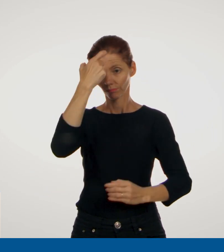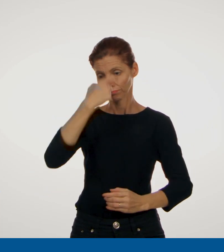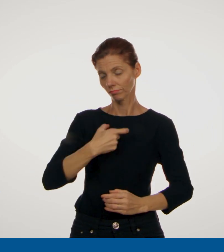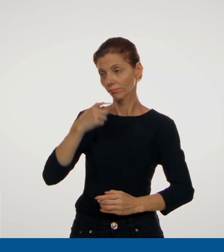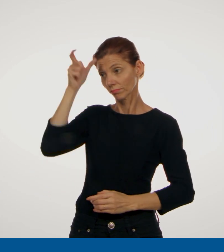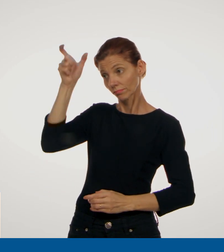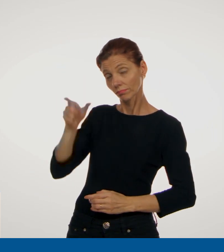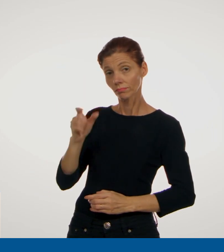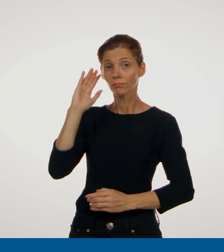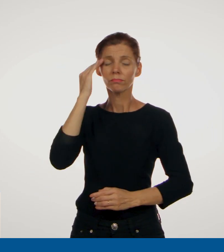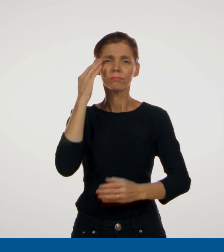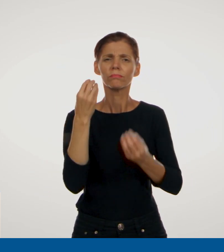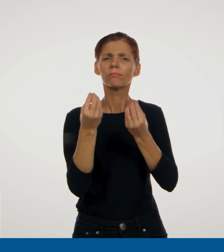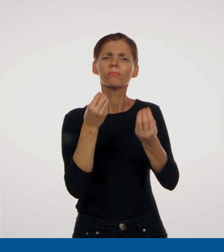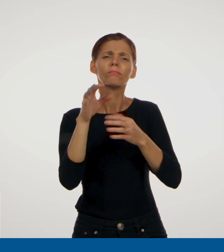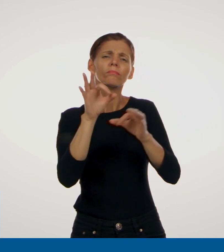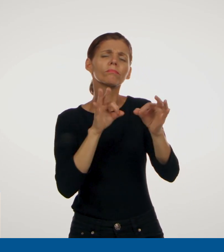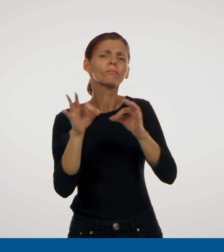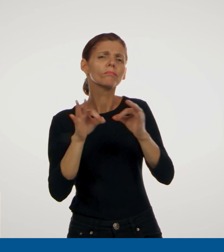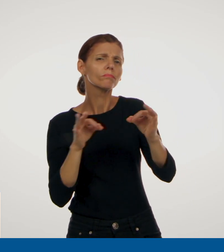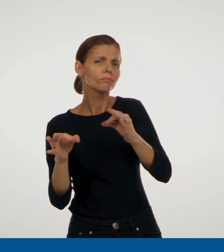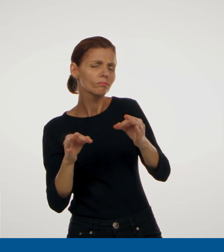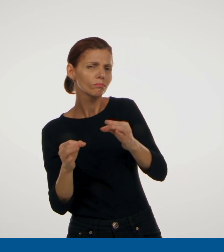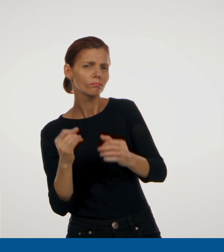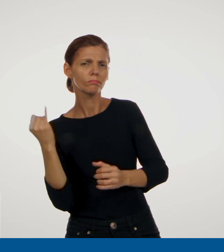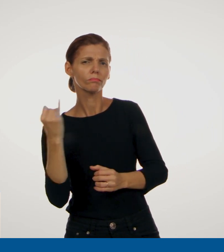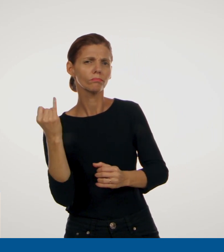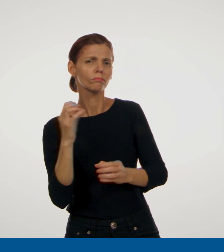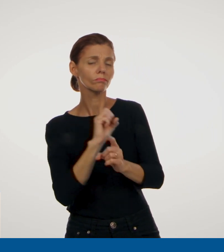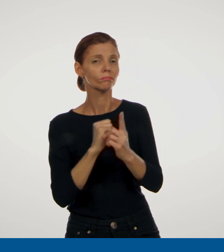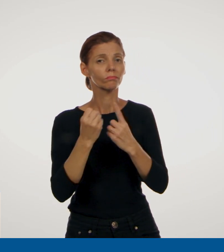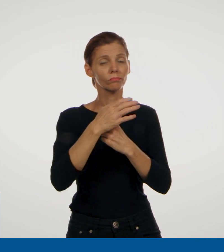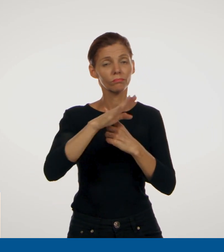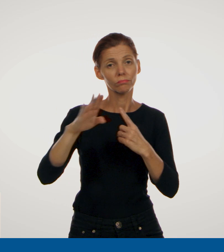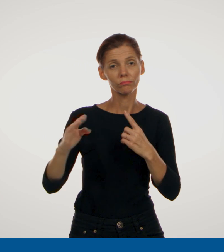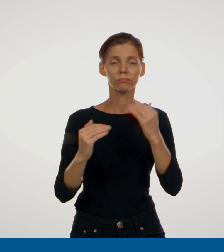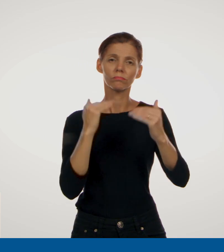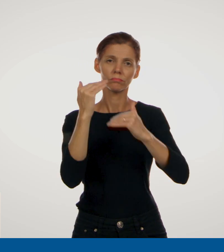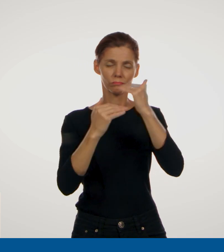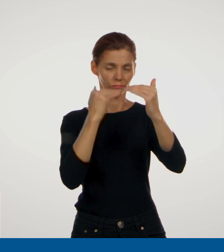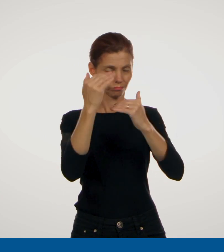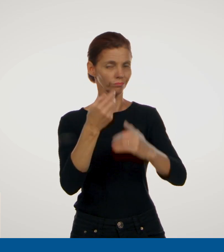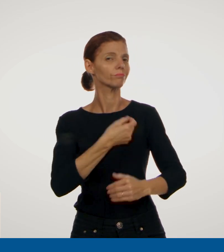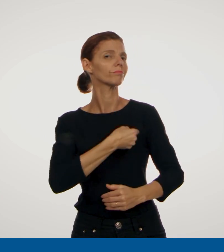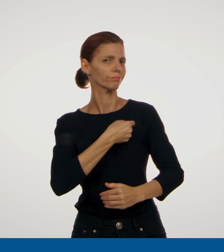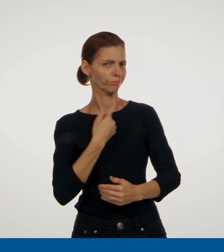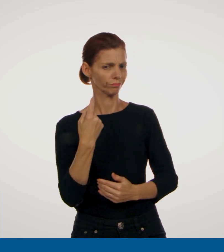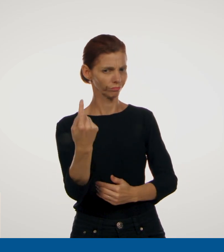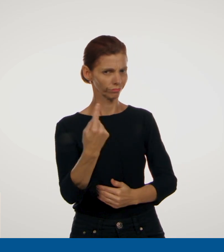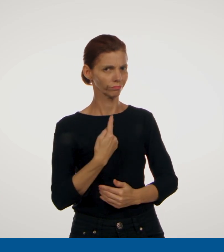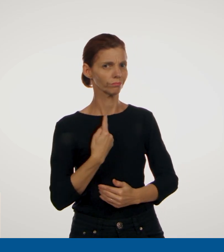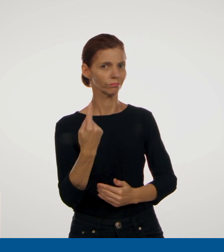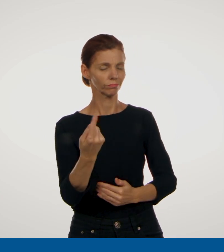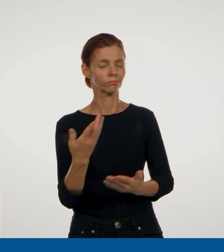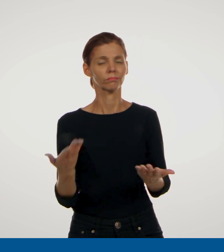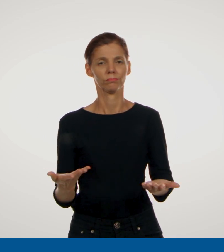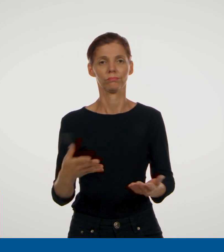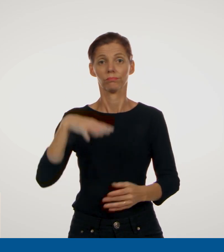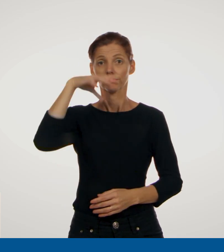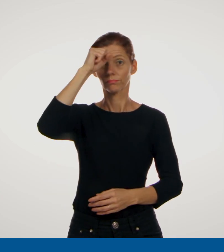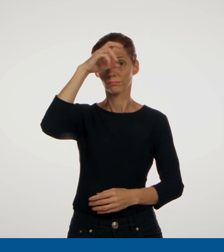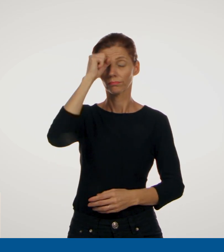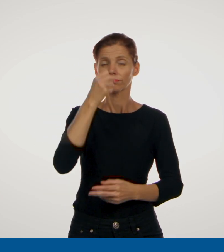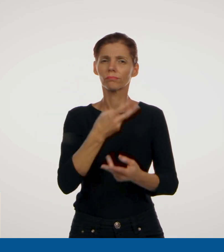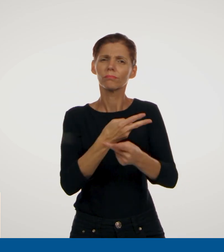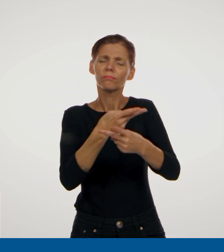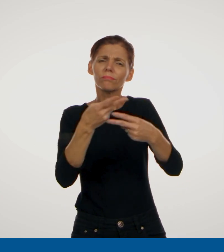outros, entendendo também o funcionamento das instituições sociais nas quais se desenvolve nossa vida. Temos que